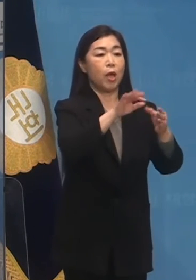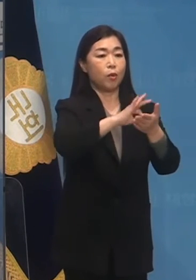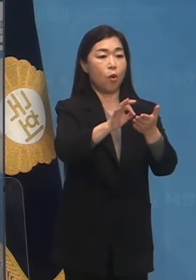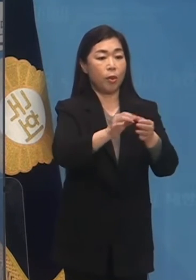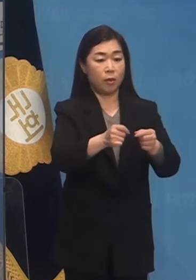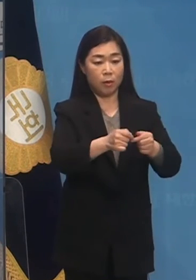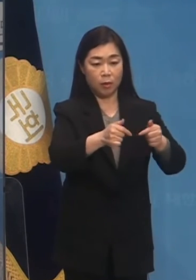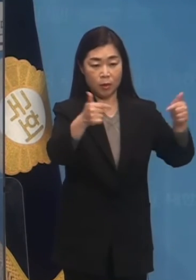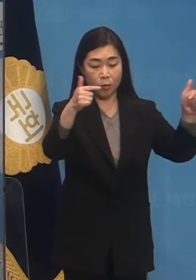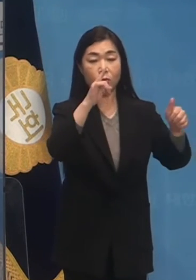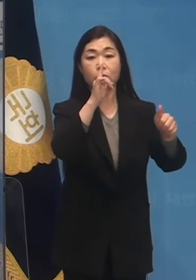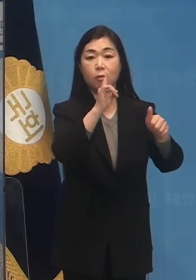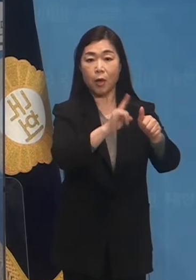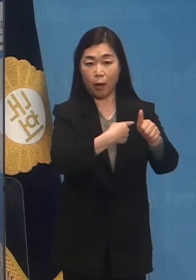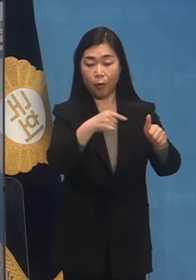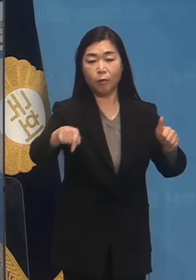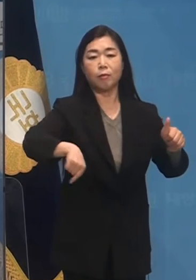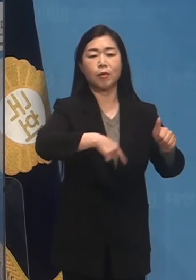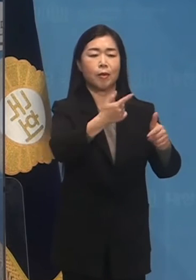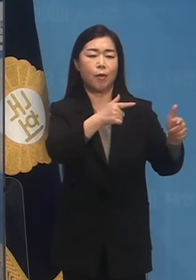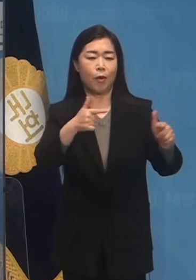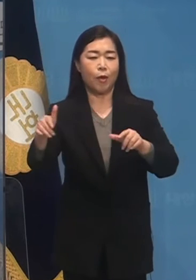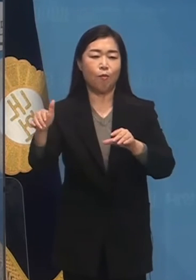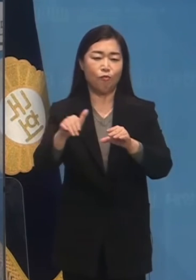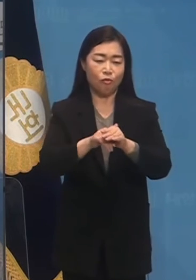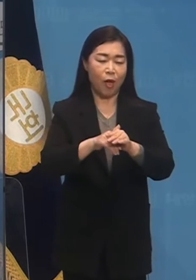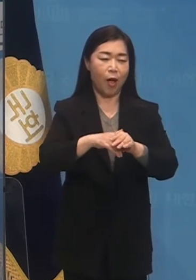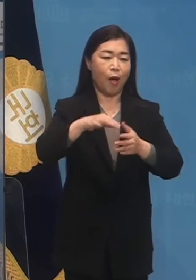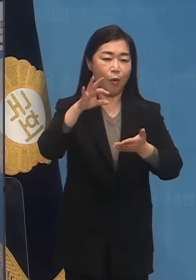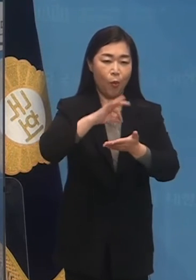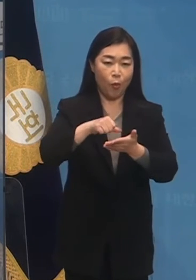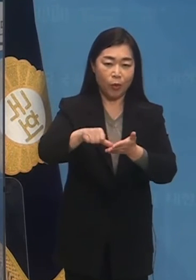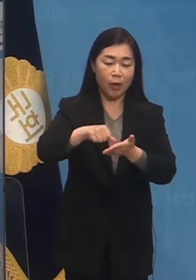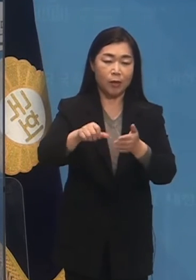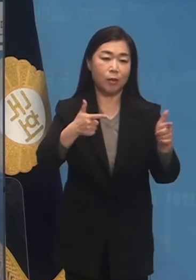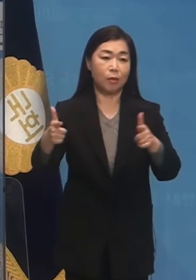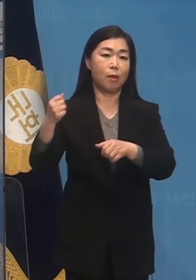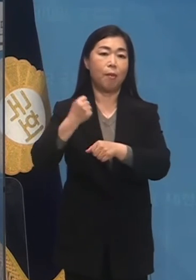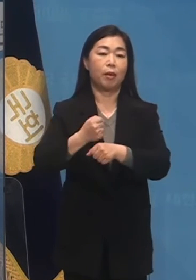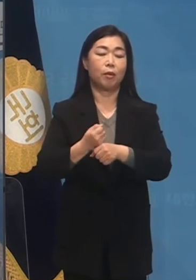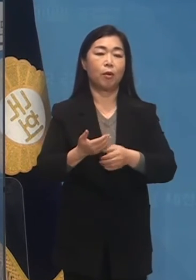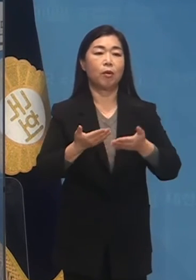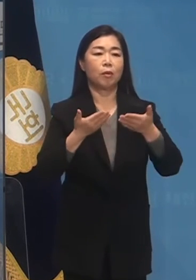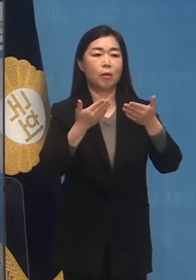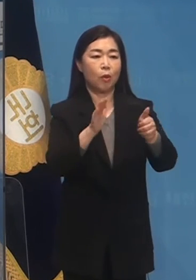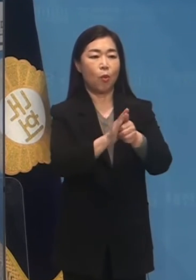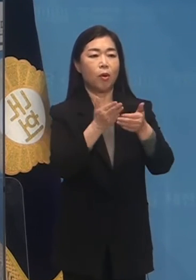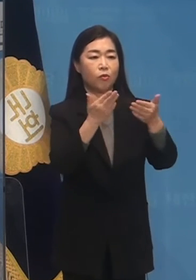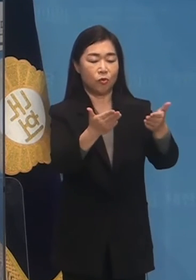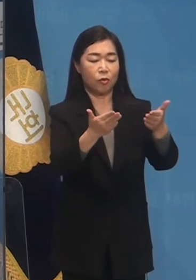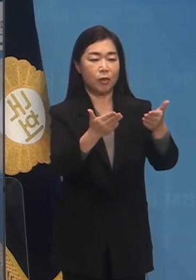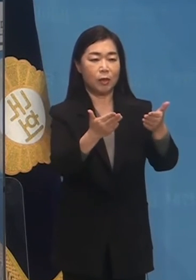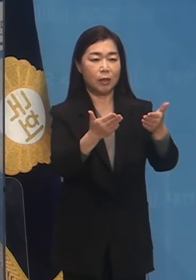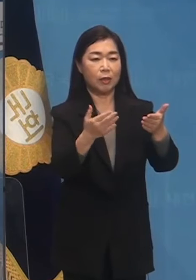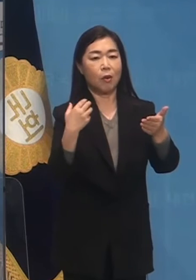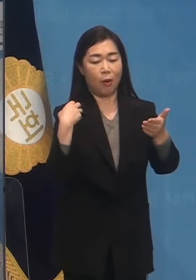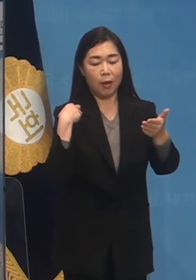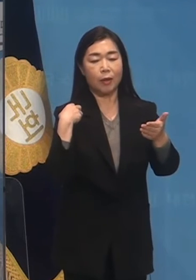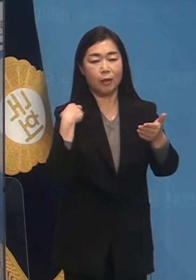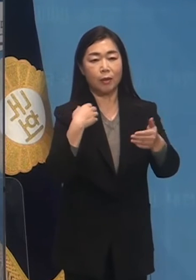늘리고 따라서 그에 따른 다양한 문화 콘텐츠의 생산에 기여하도록 촉발하는 역할을